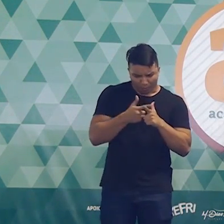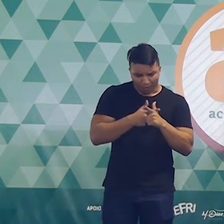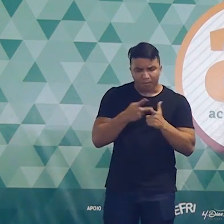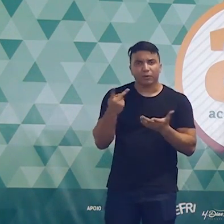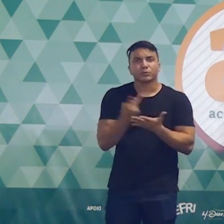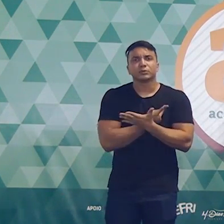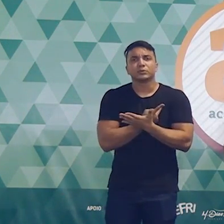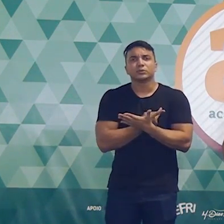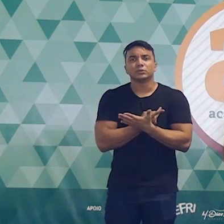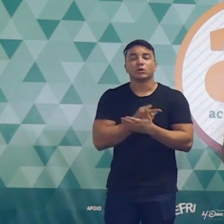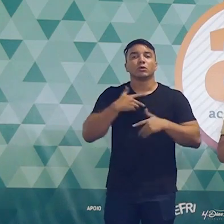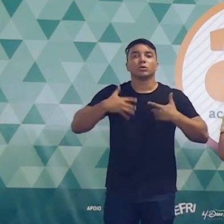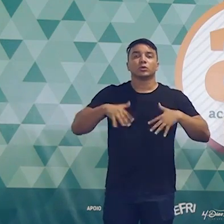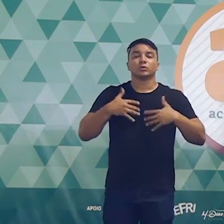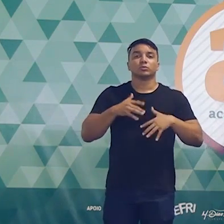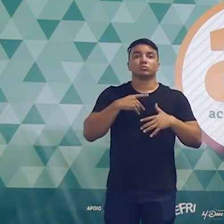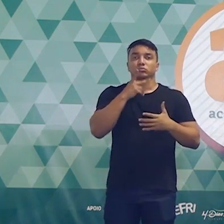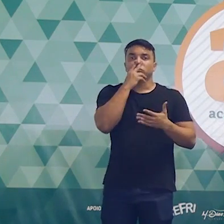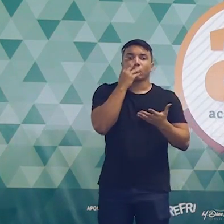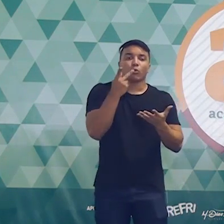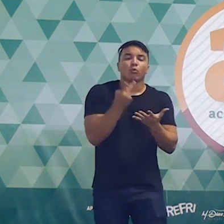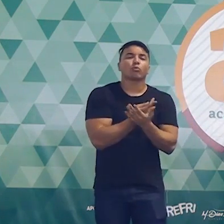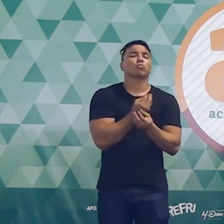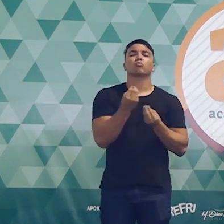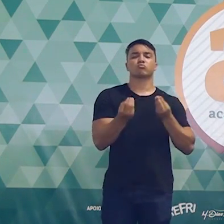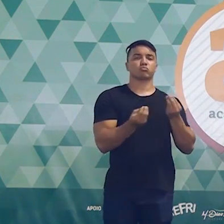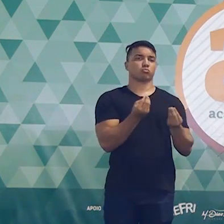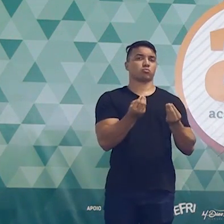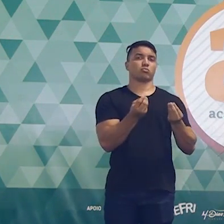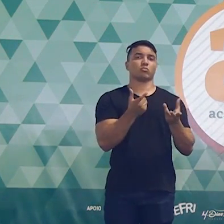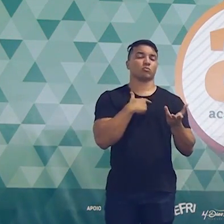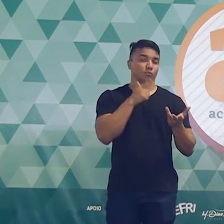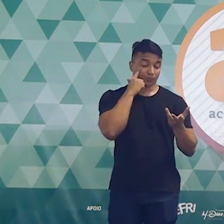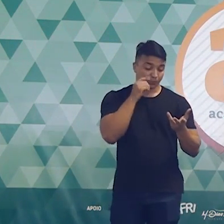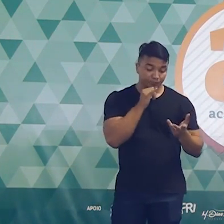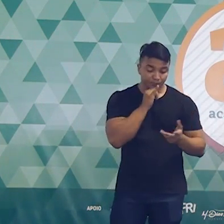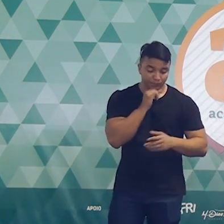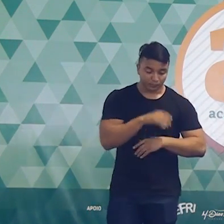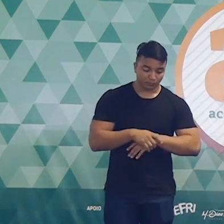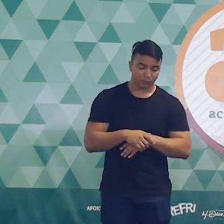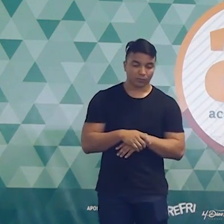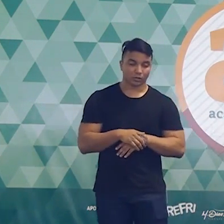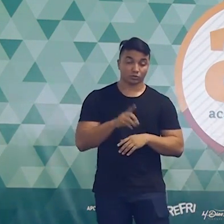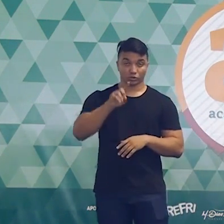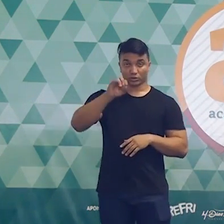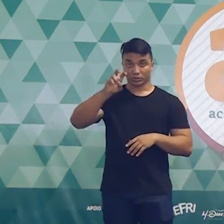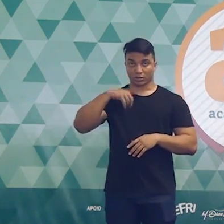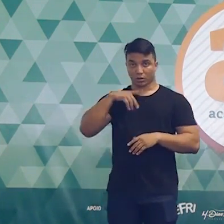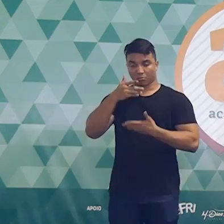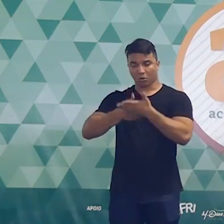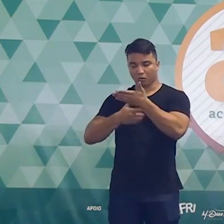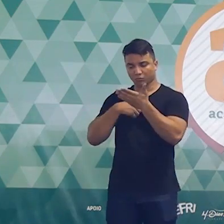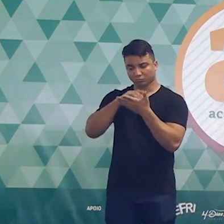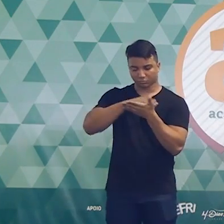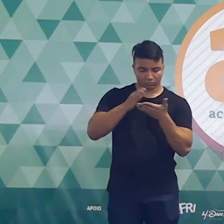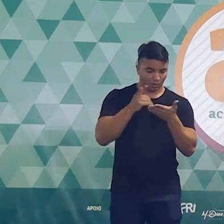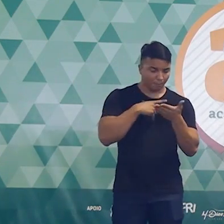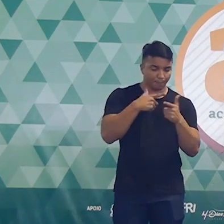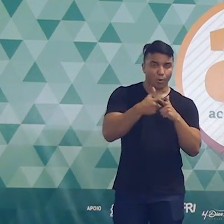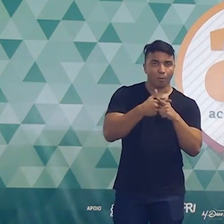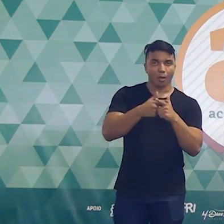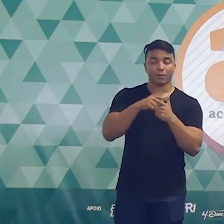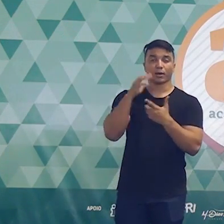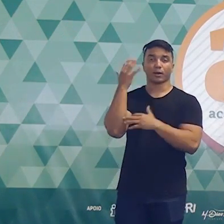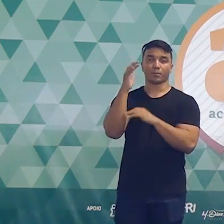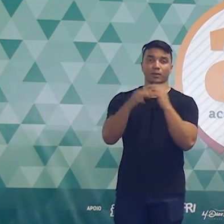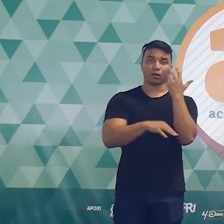esse problema não brotou do nada. Olhe todo mundo para mim. Se você chega lá dia 5 e existe um problema ambiental,